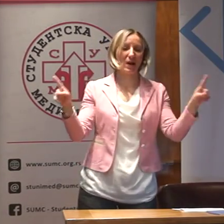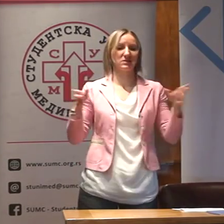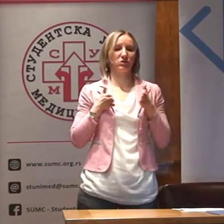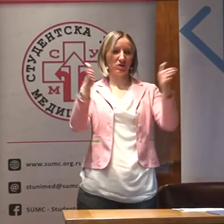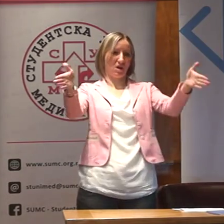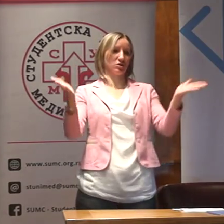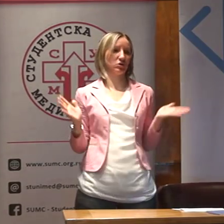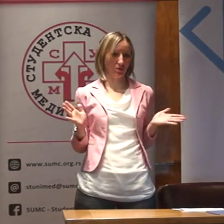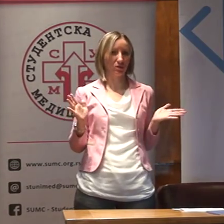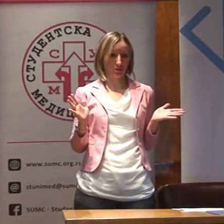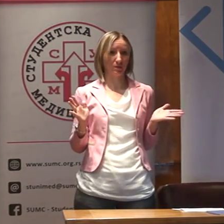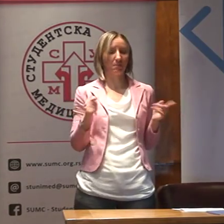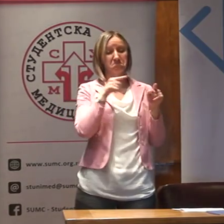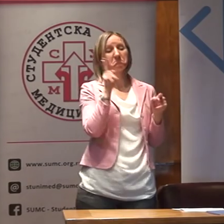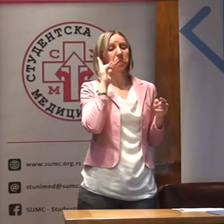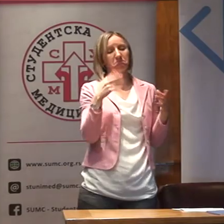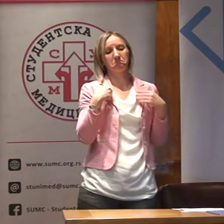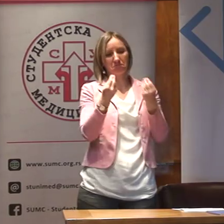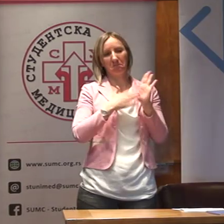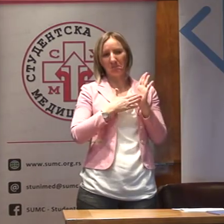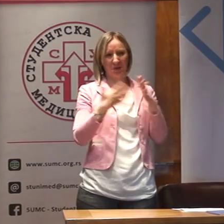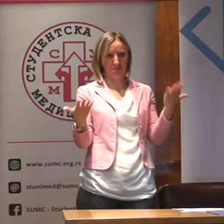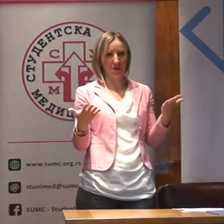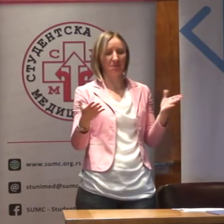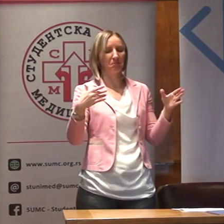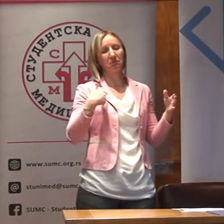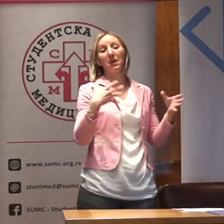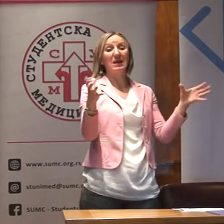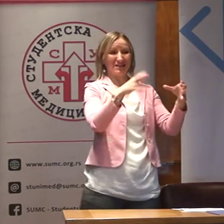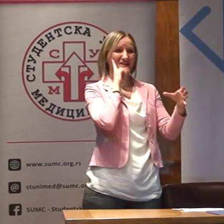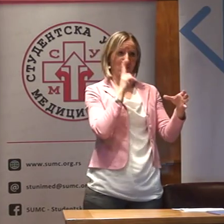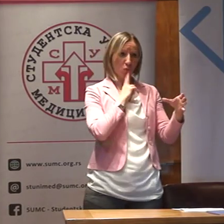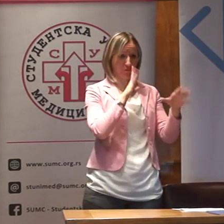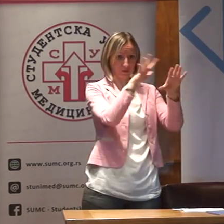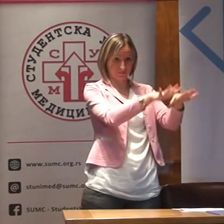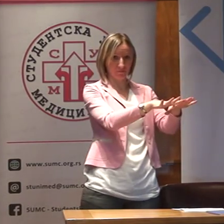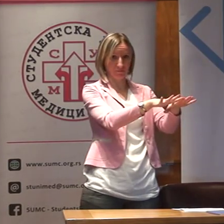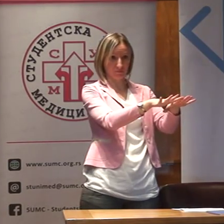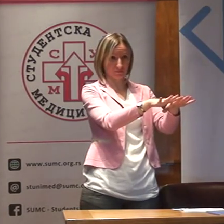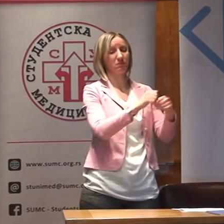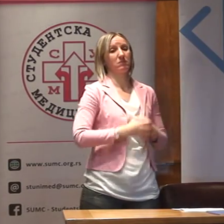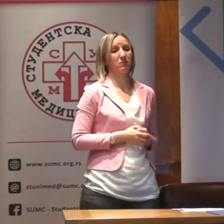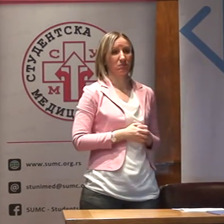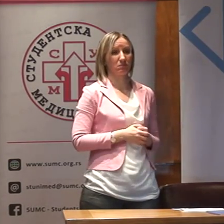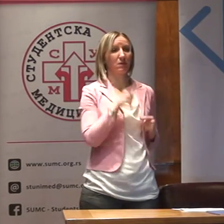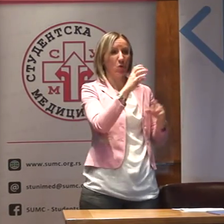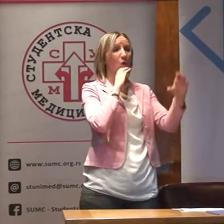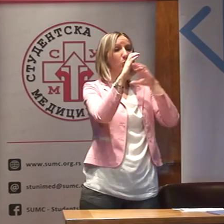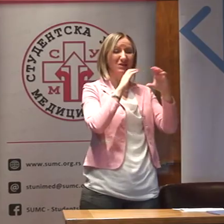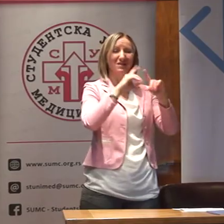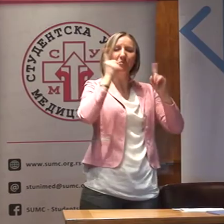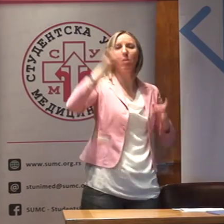u ove dve grupe koristi na različite načine i ostvaruju se na različite načine. Mogu vam dati primjer. Kada govorimo o zajednici